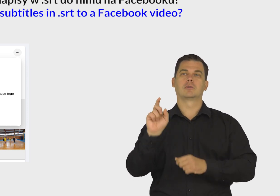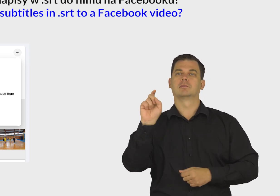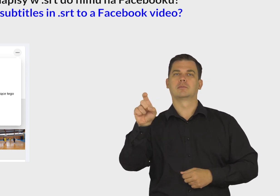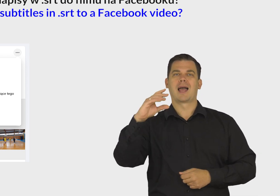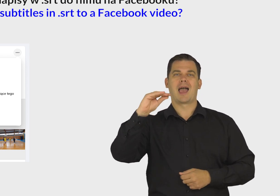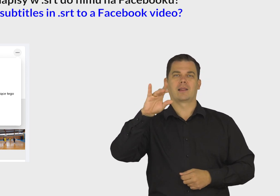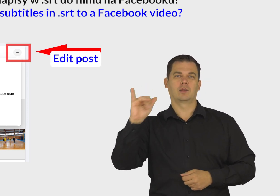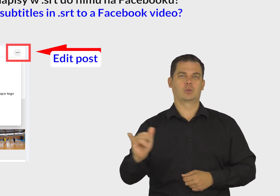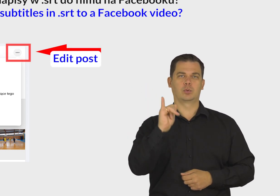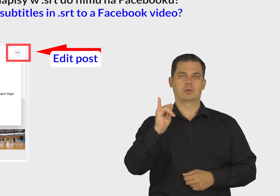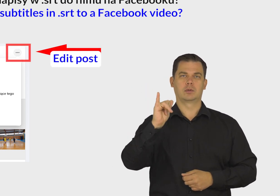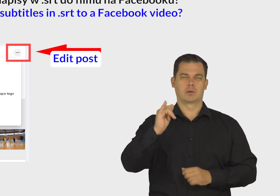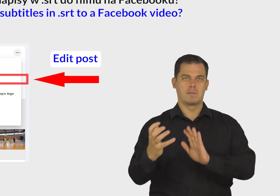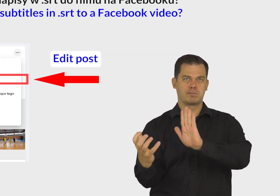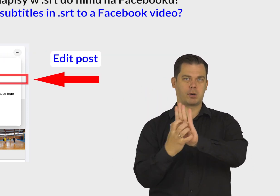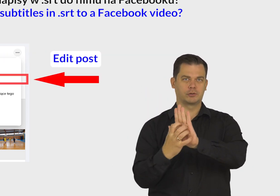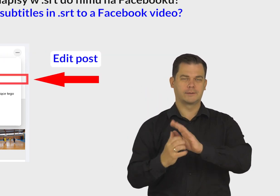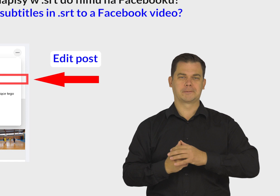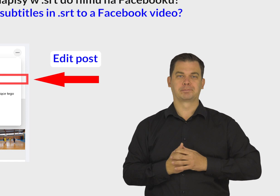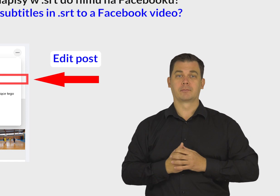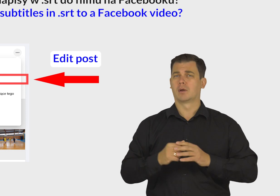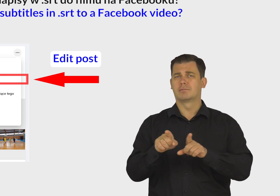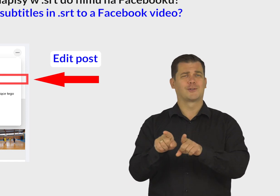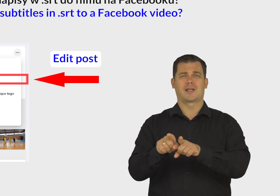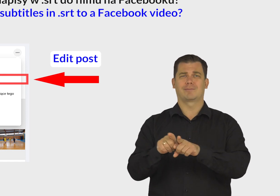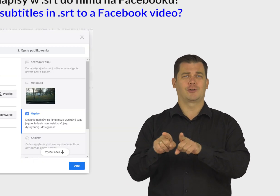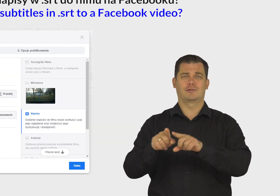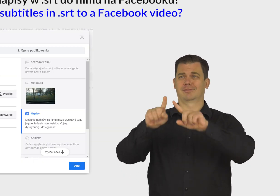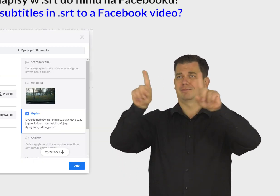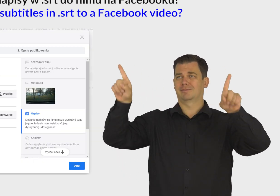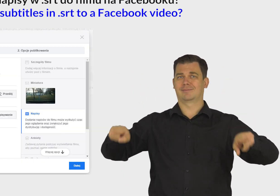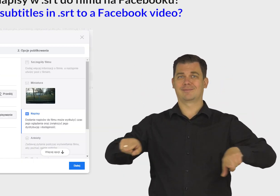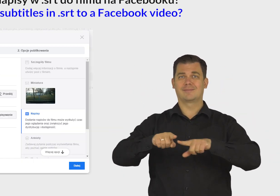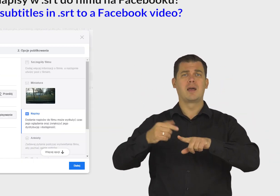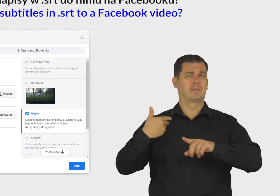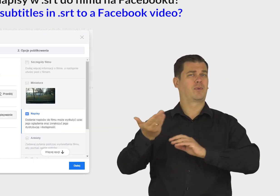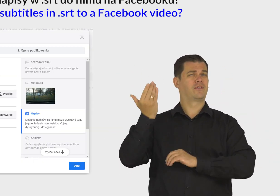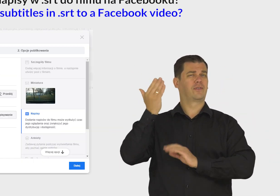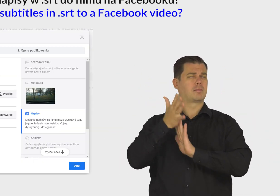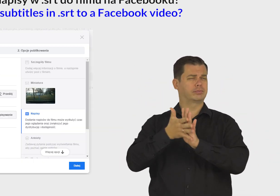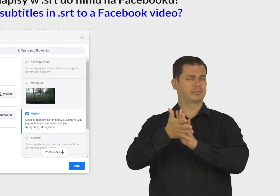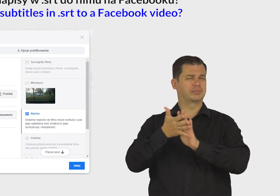Dzięki za oglądanie!